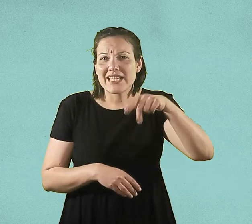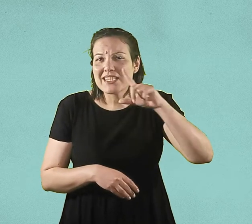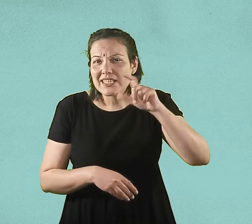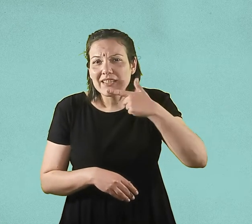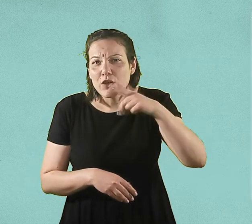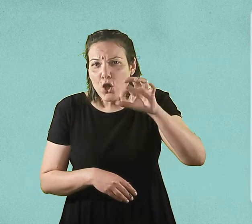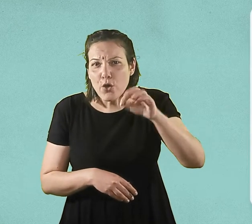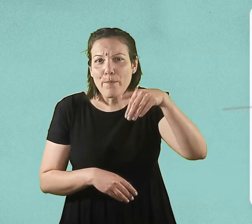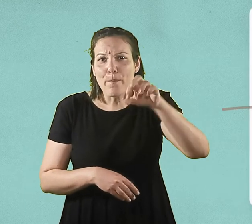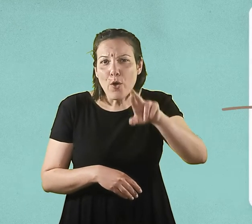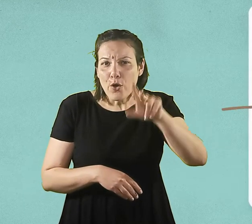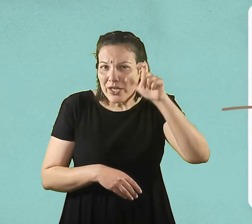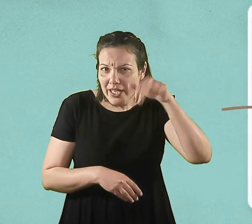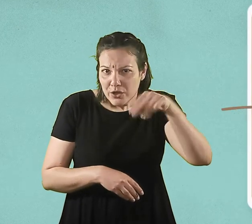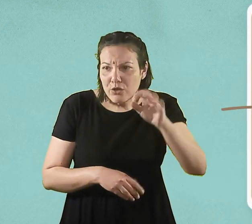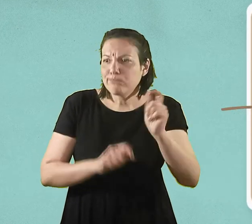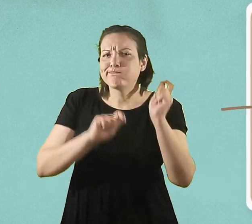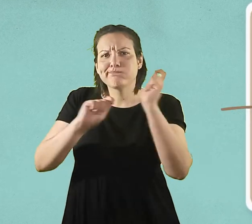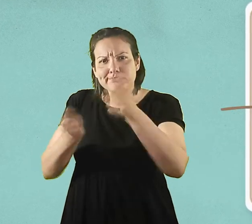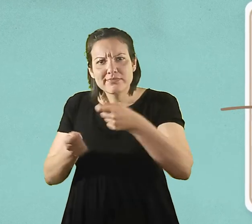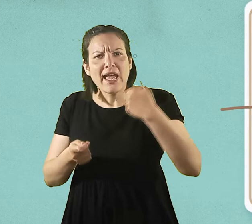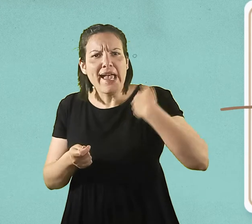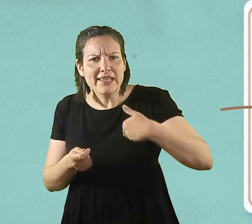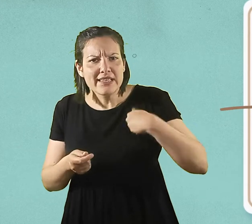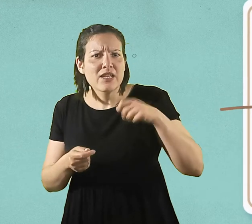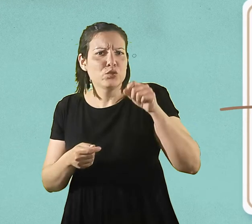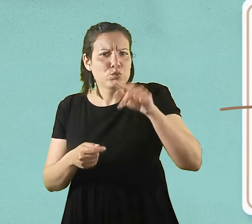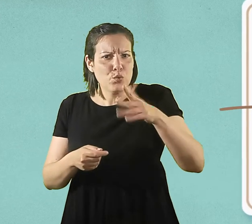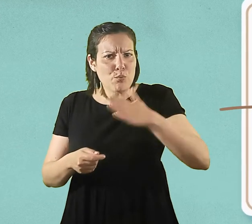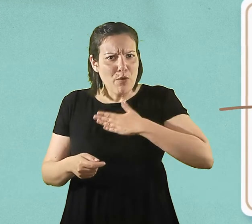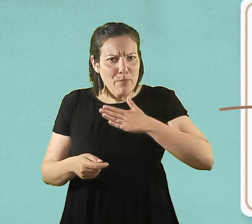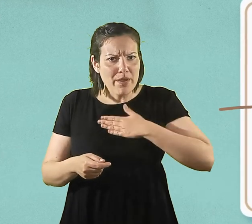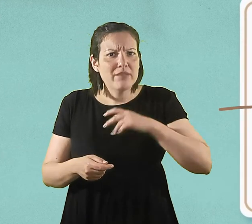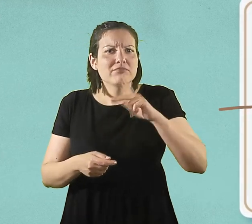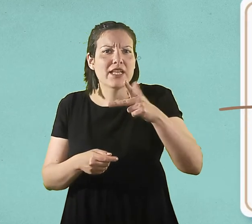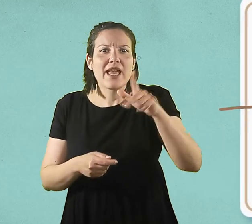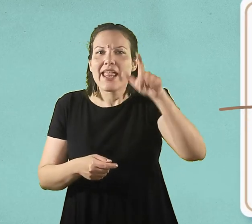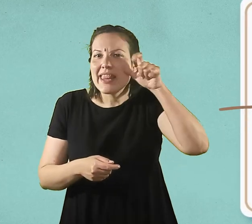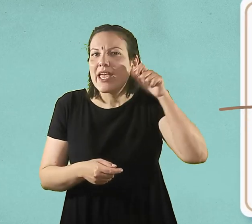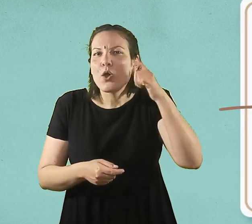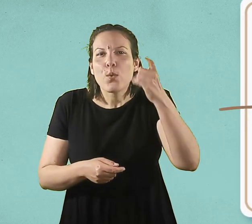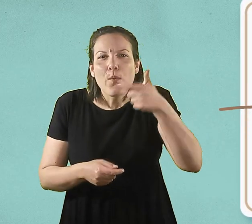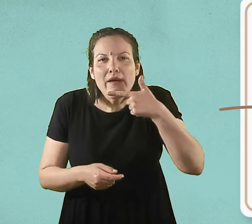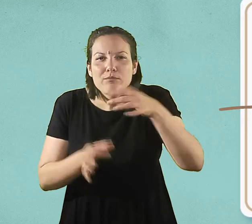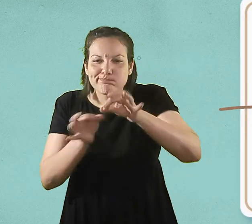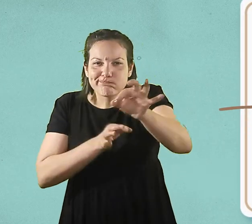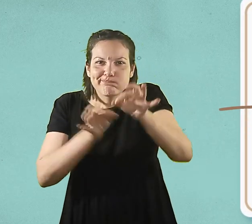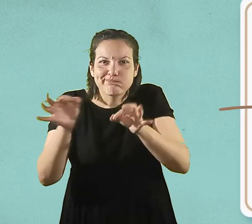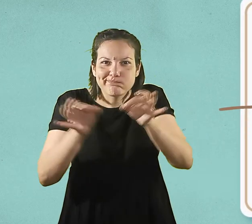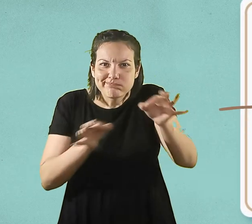Argentina 3 leguas cuadradas de su propiedad, ubicadas al oeste del lago Nahuel